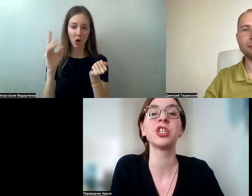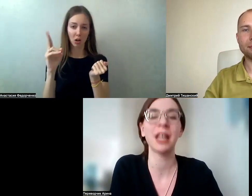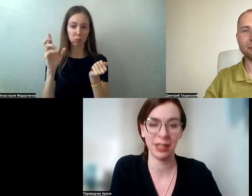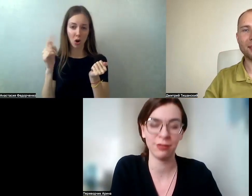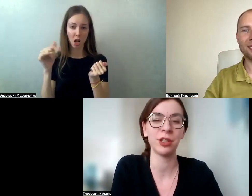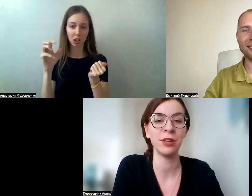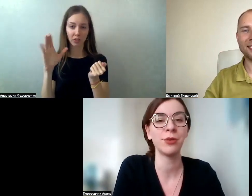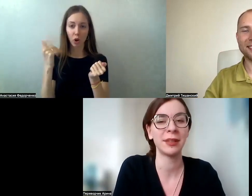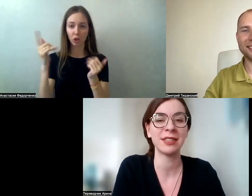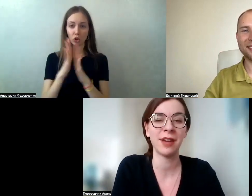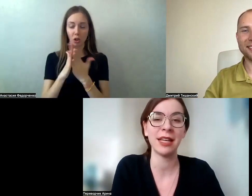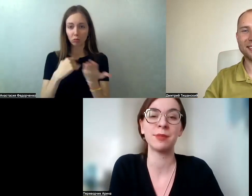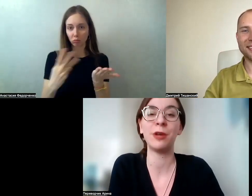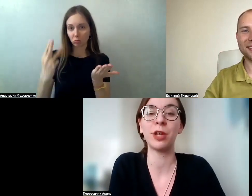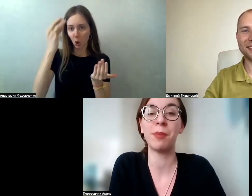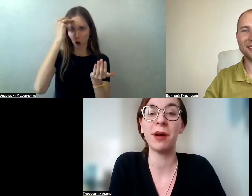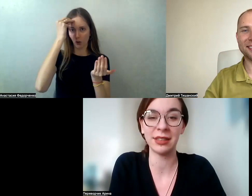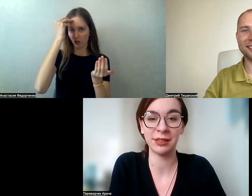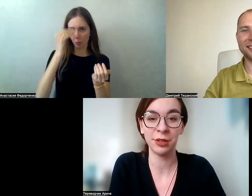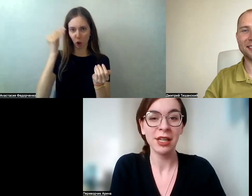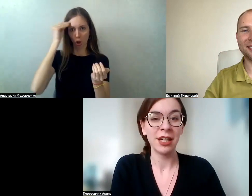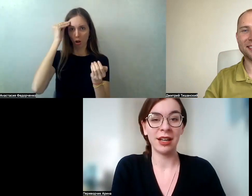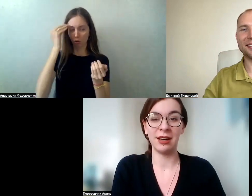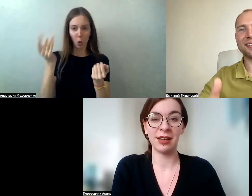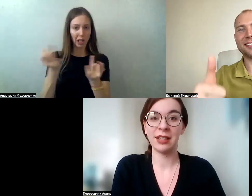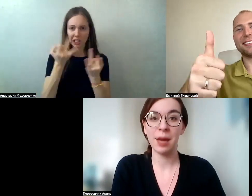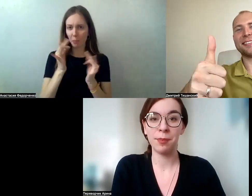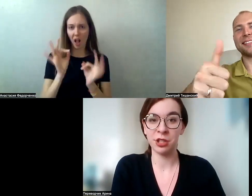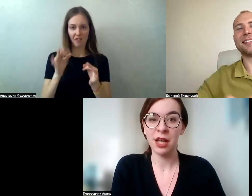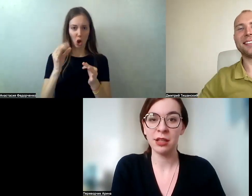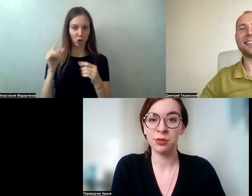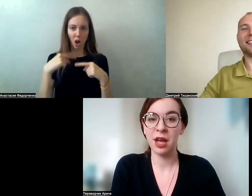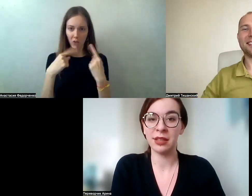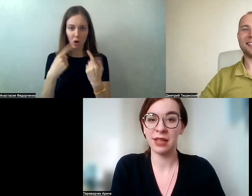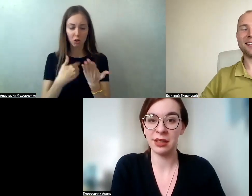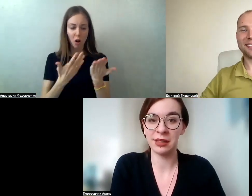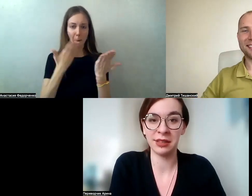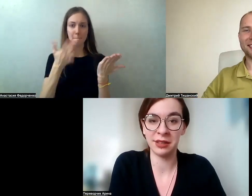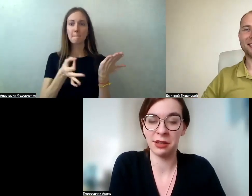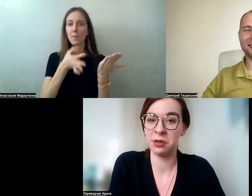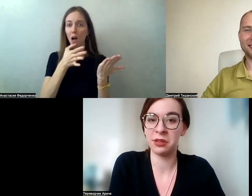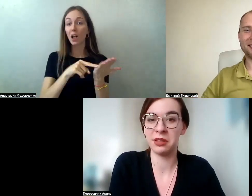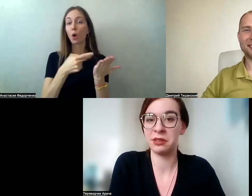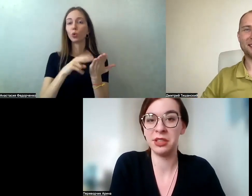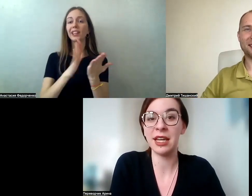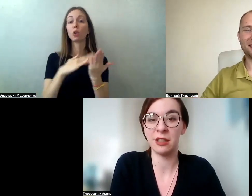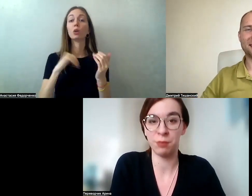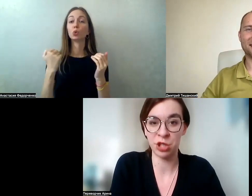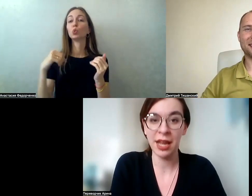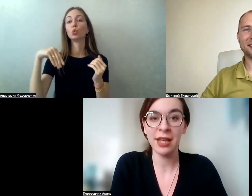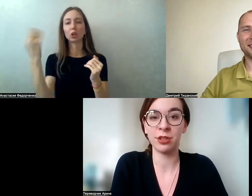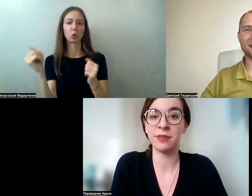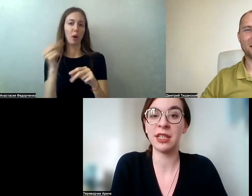Я прочитала его книгу под названием «С пеленок к богатству». Когда я прочитала, у меня осталось какое-то